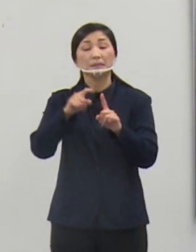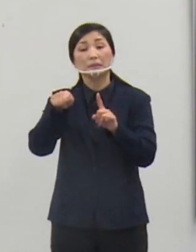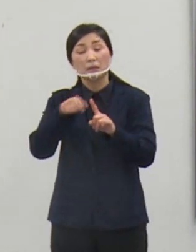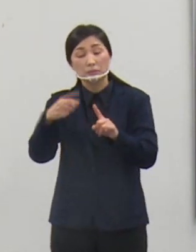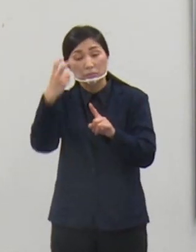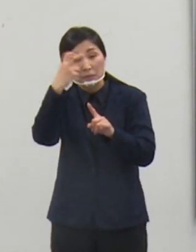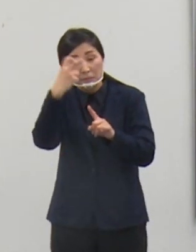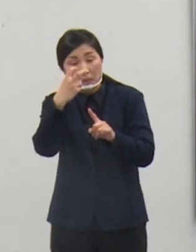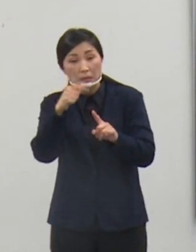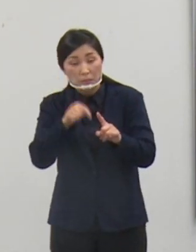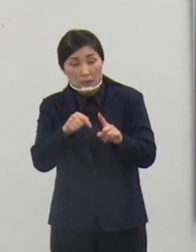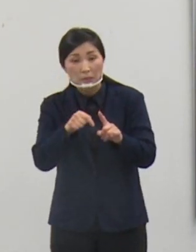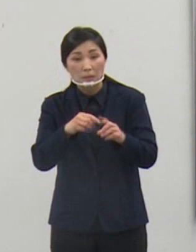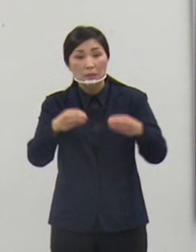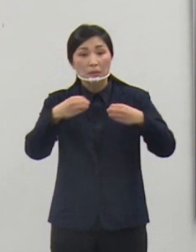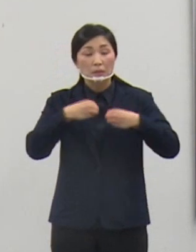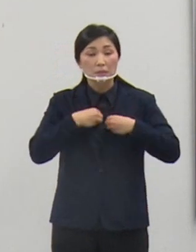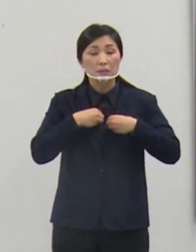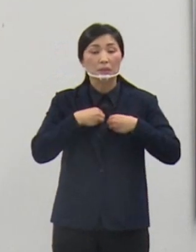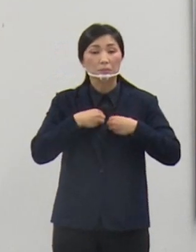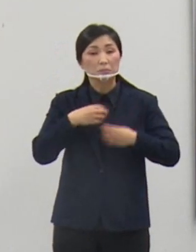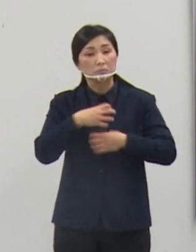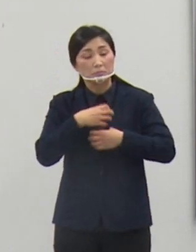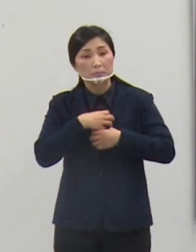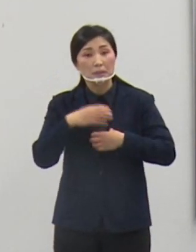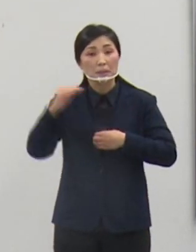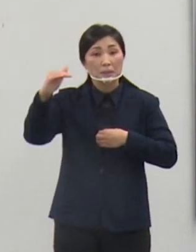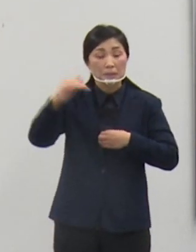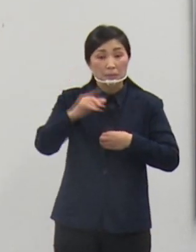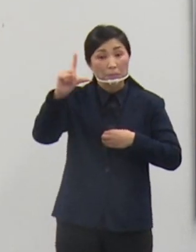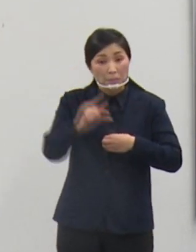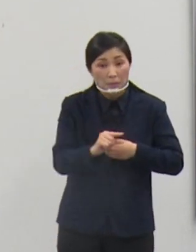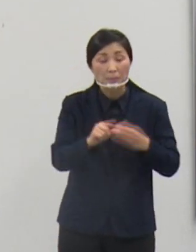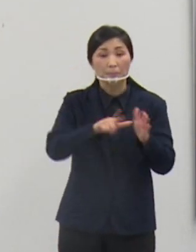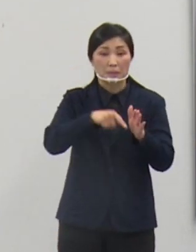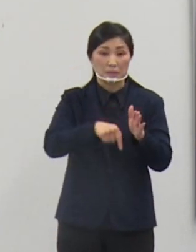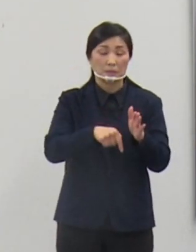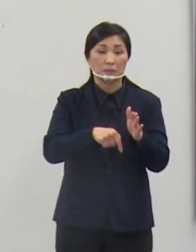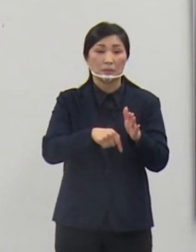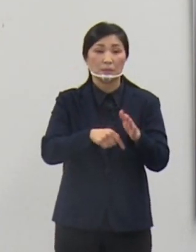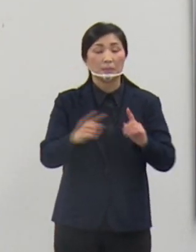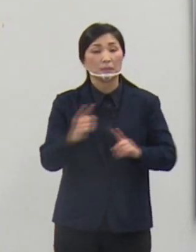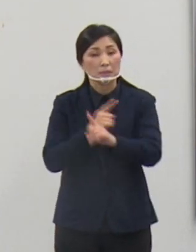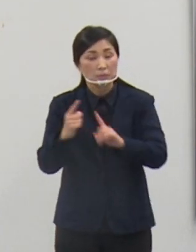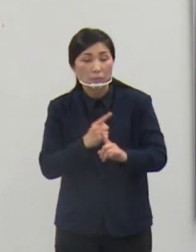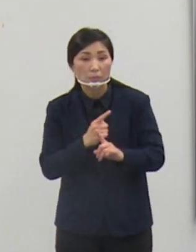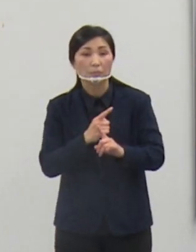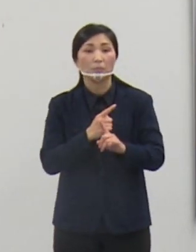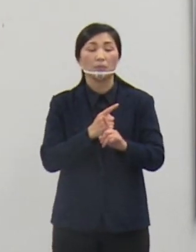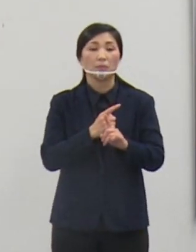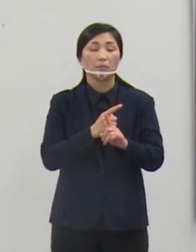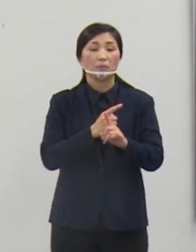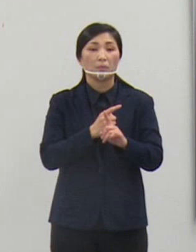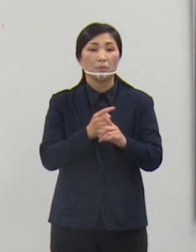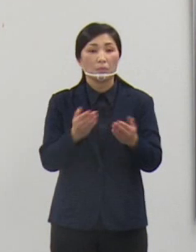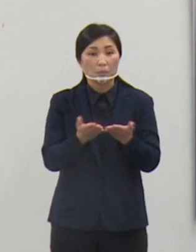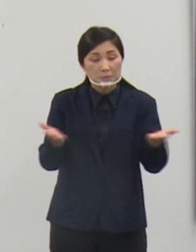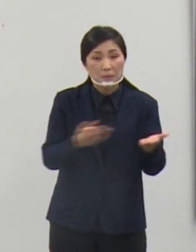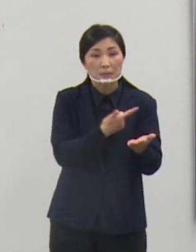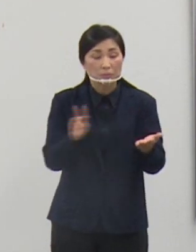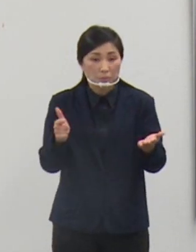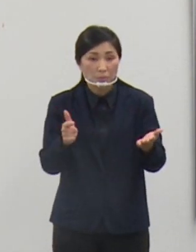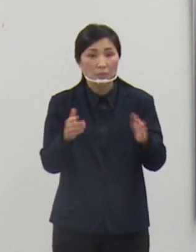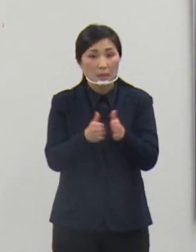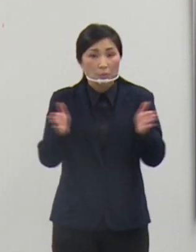施で感染リスクが低い場合には、飲食やイベント、人の移動等の各分野における行動制限の緩和を可能と